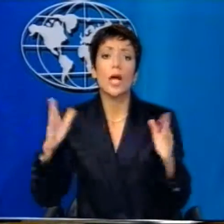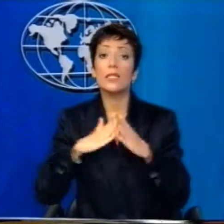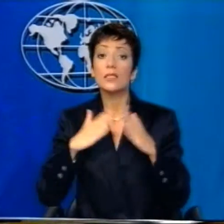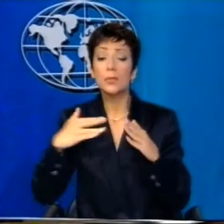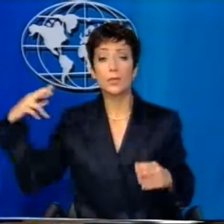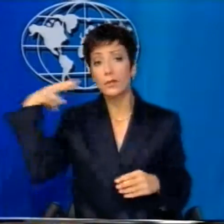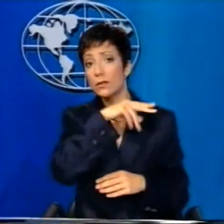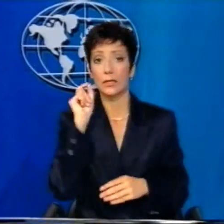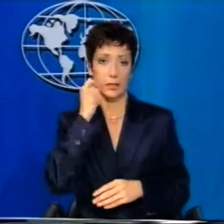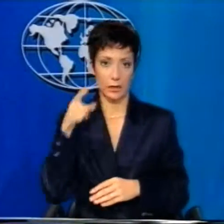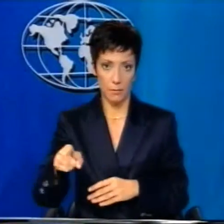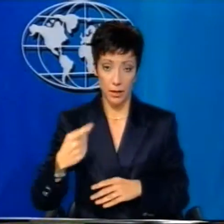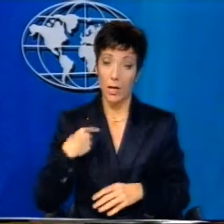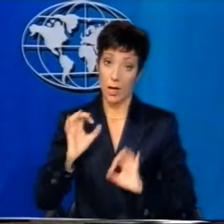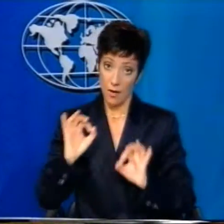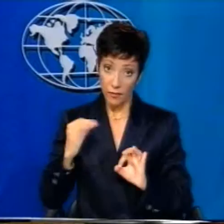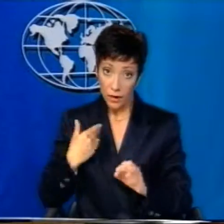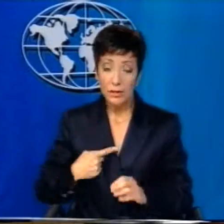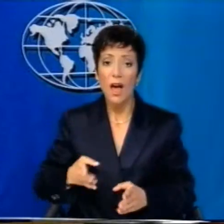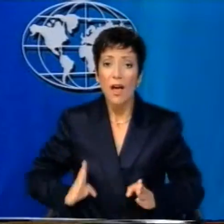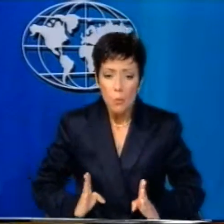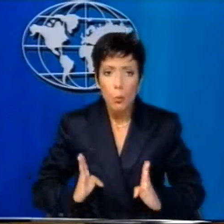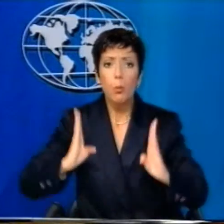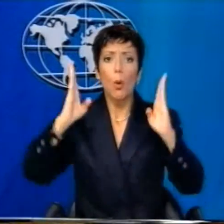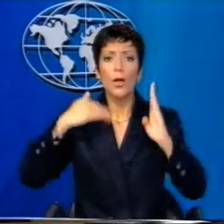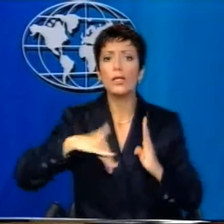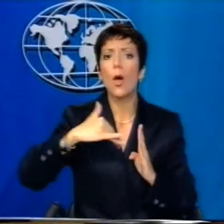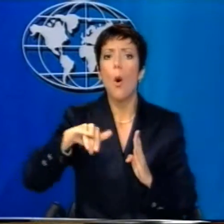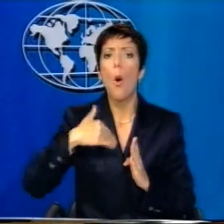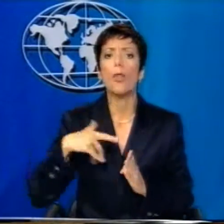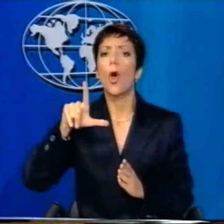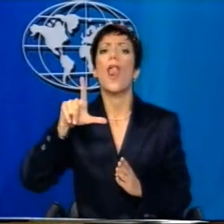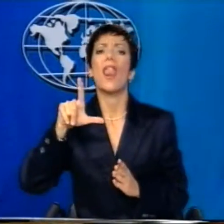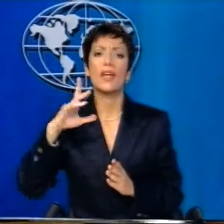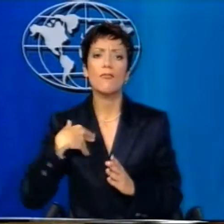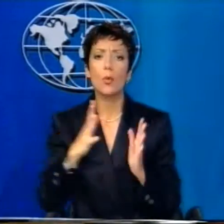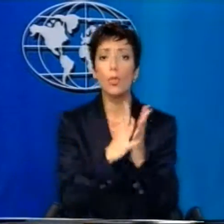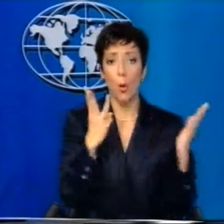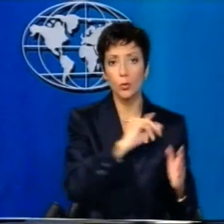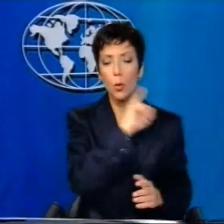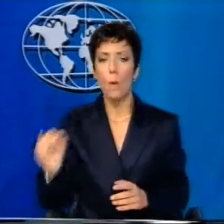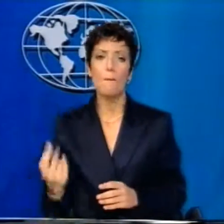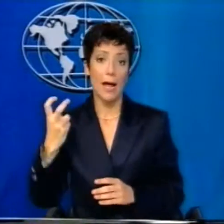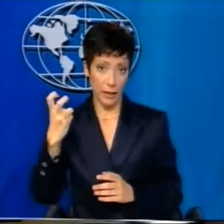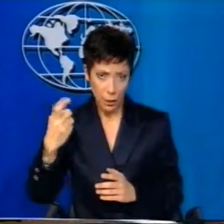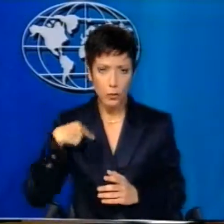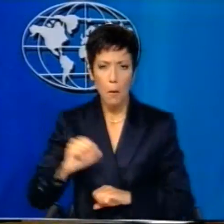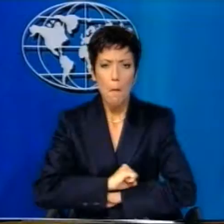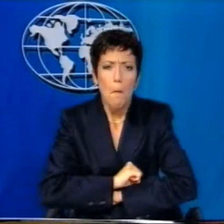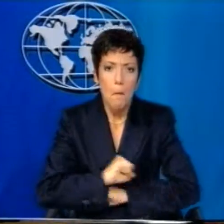έκρηξη βόμβας που συγκλώνησε πολυκατοικία στην οδό Λυκαδητού 18 έως 20 είχε ως αποτέλεσμα τον